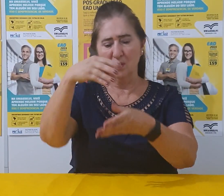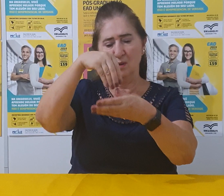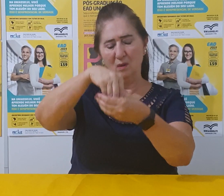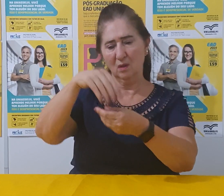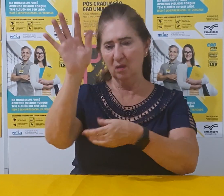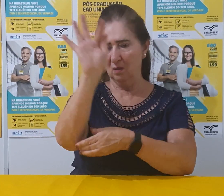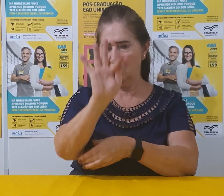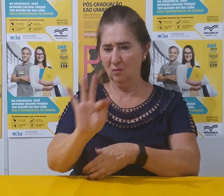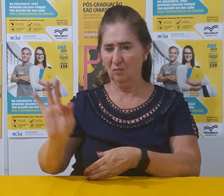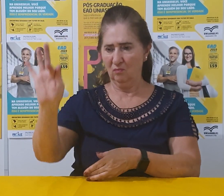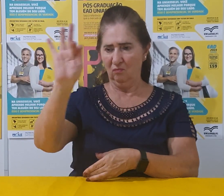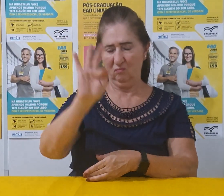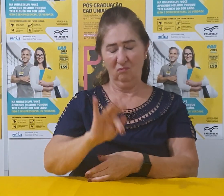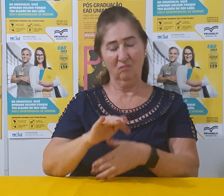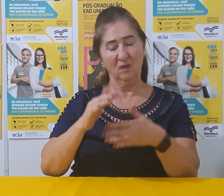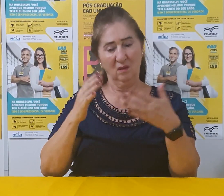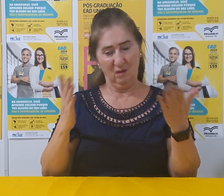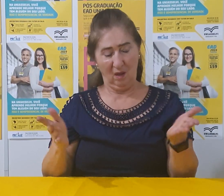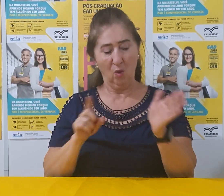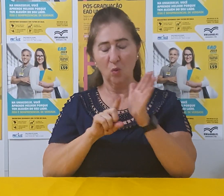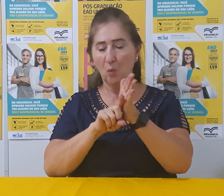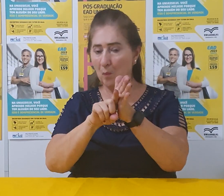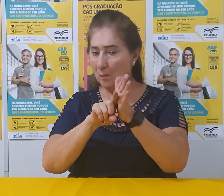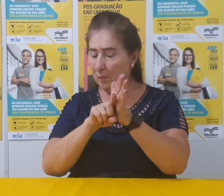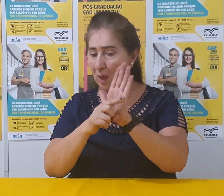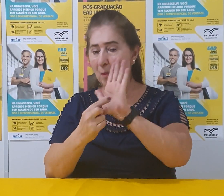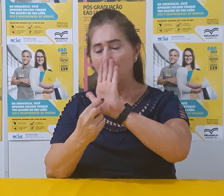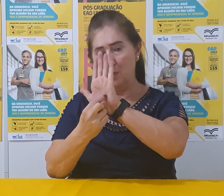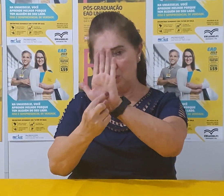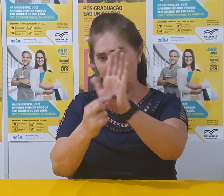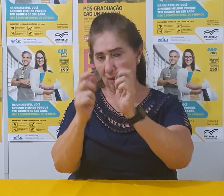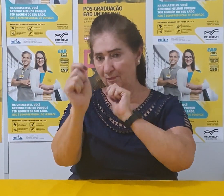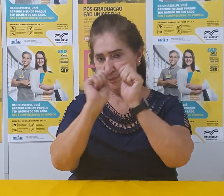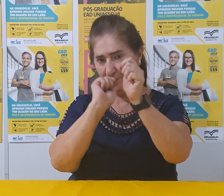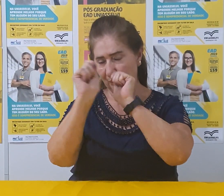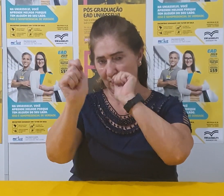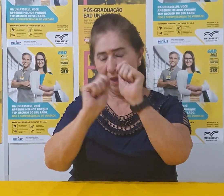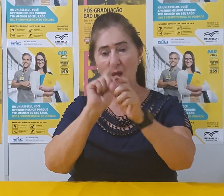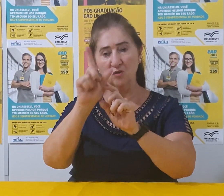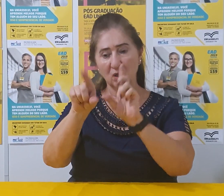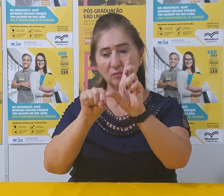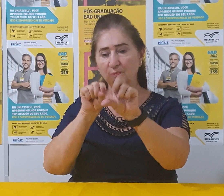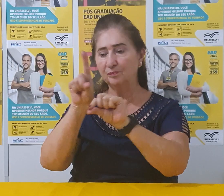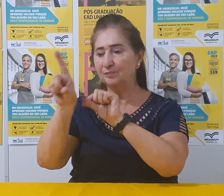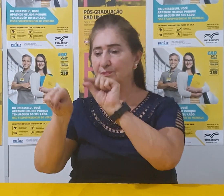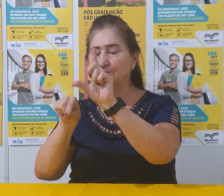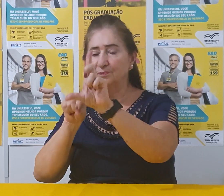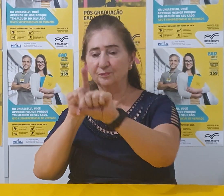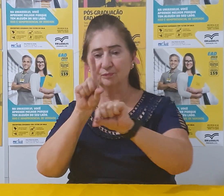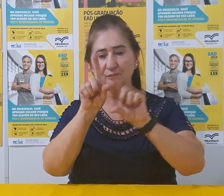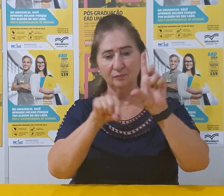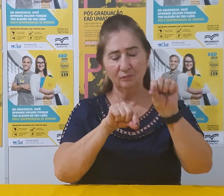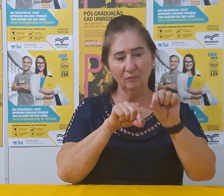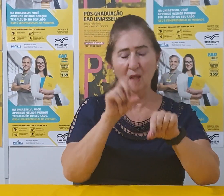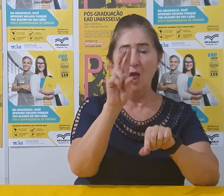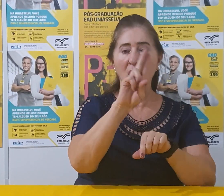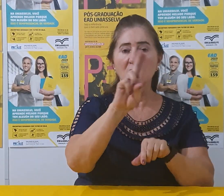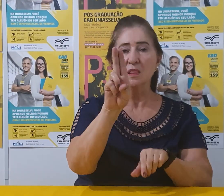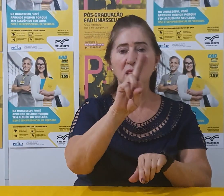Os relatos a serem apresentados a seguir foram selecionados e contam com nomes